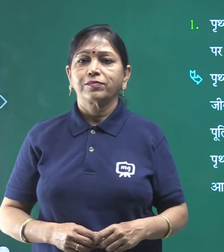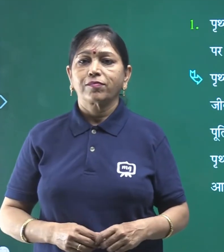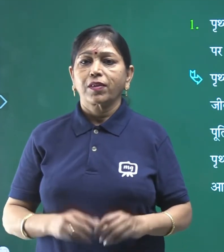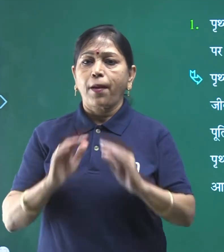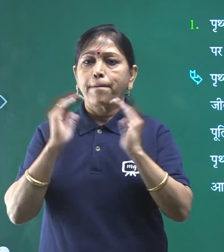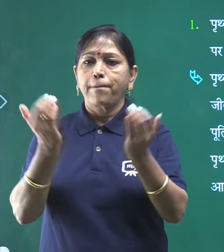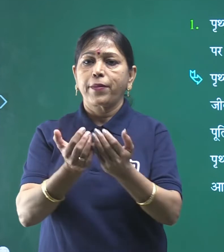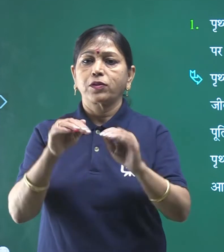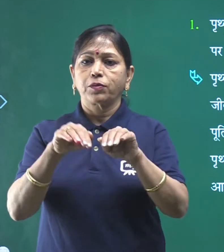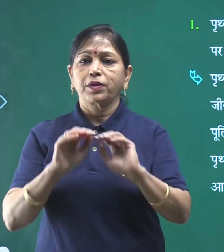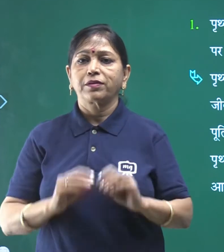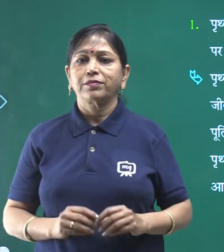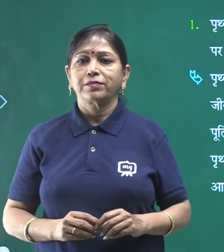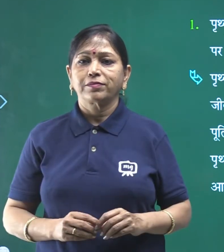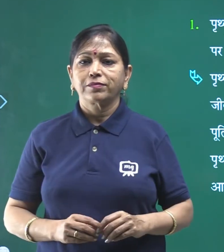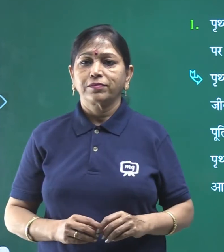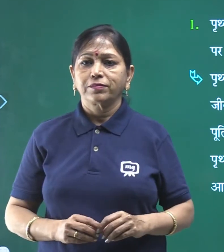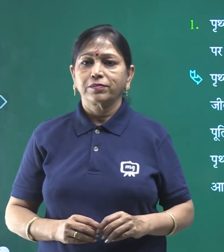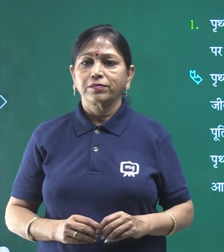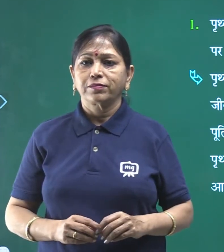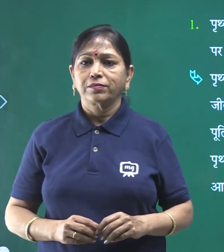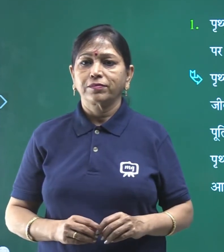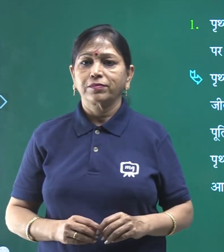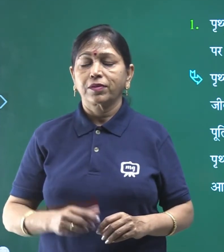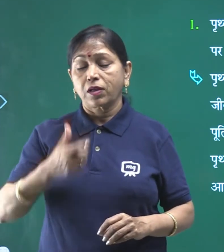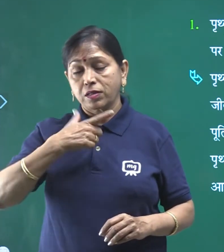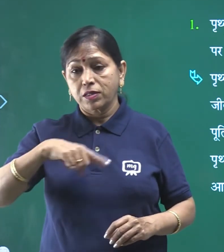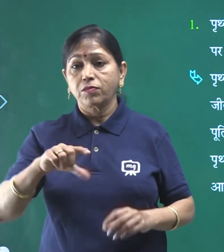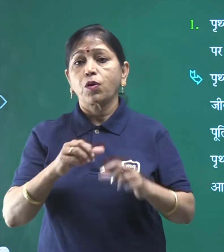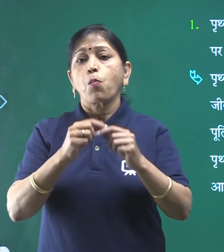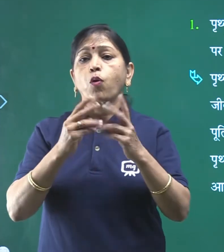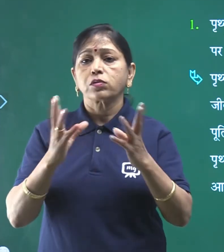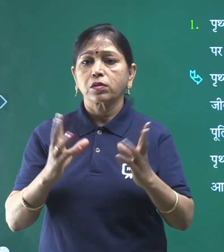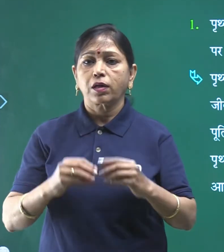इस पृथ्वी पर का जीवन बहुत सारे